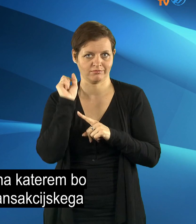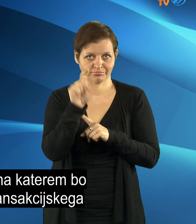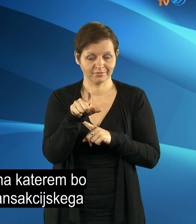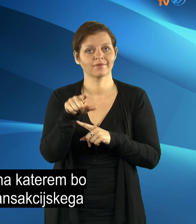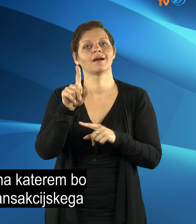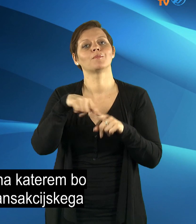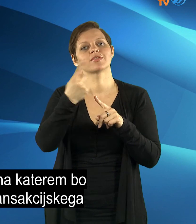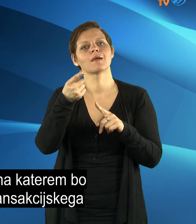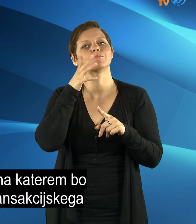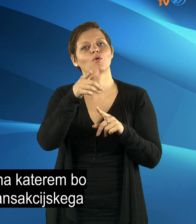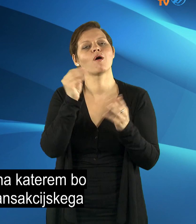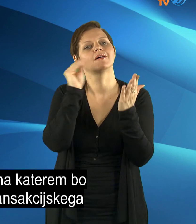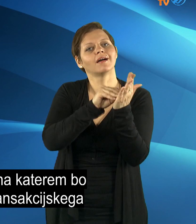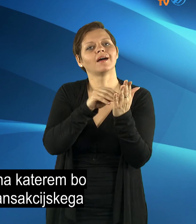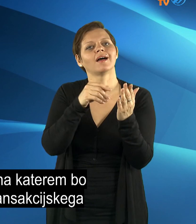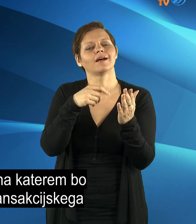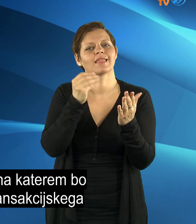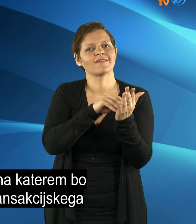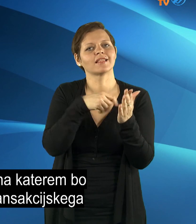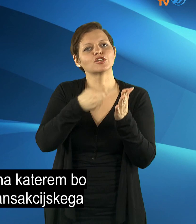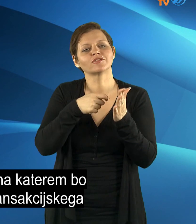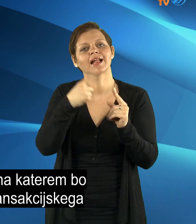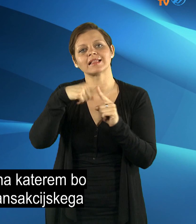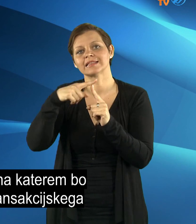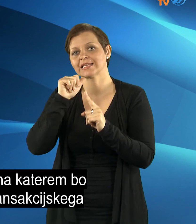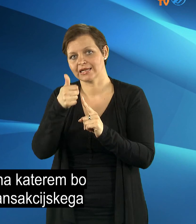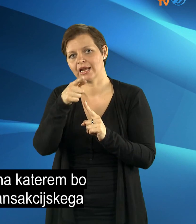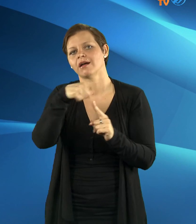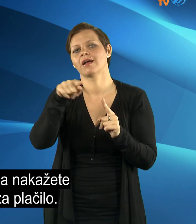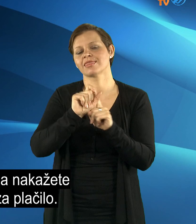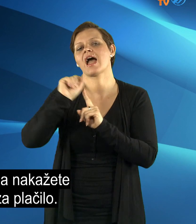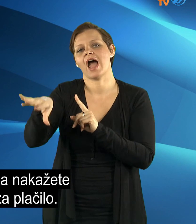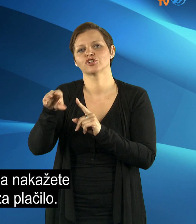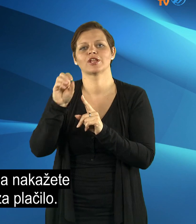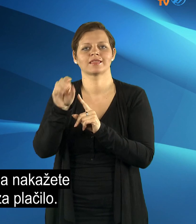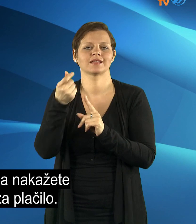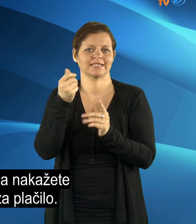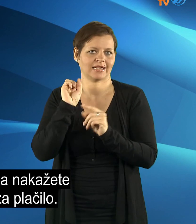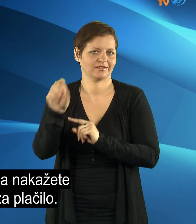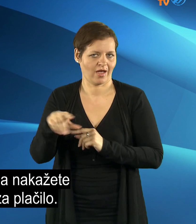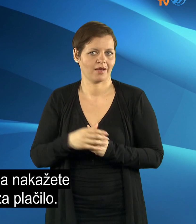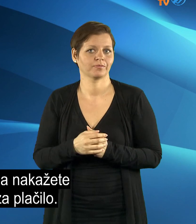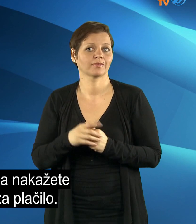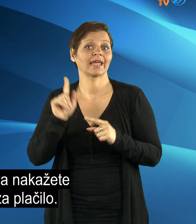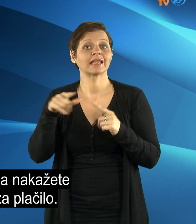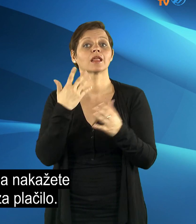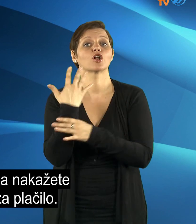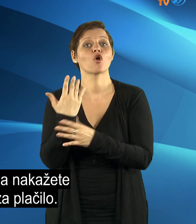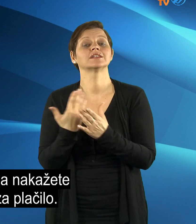bo navedena številka transakcijskega računa, na katerega nakažete sredstva in rok za